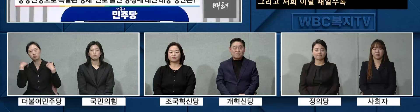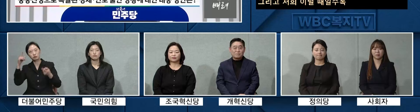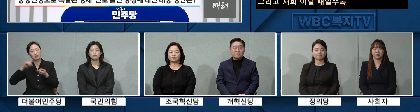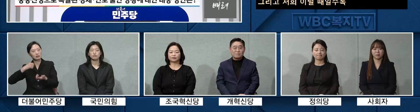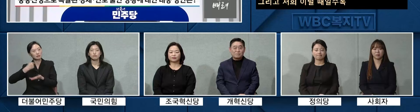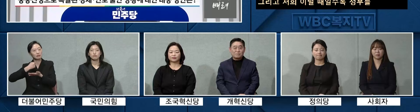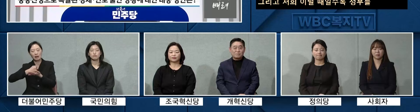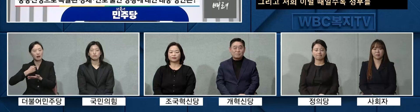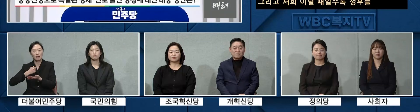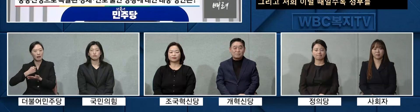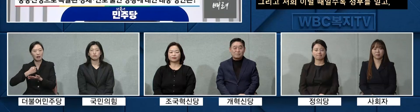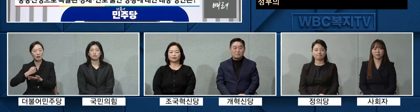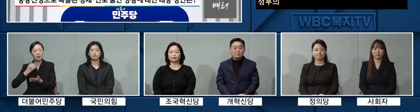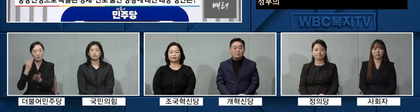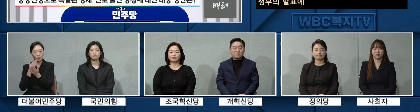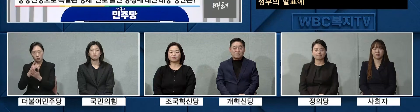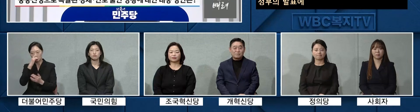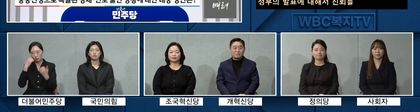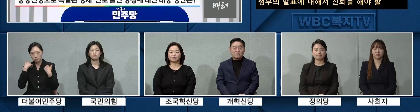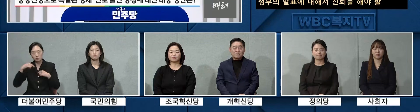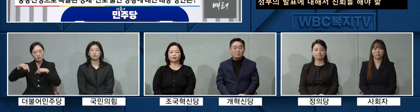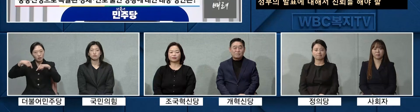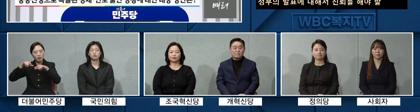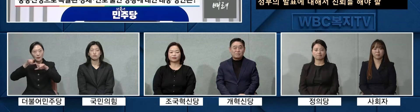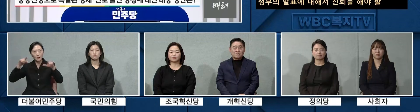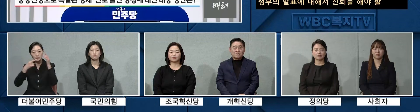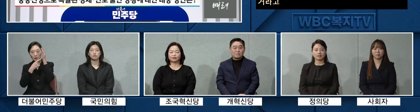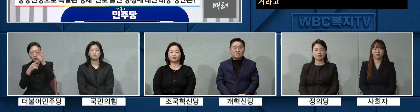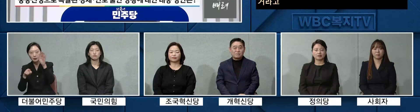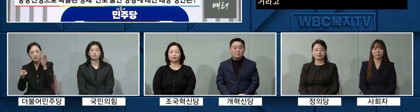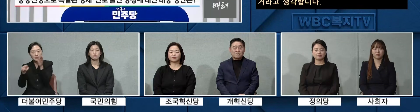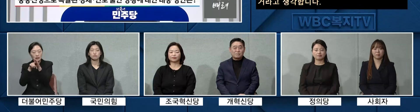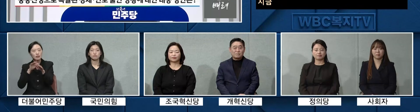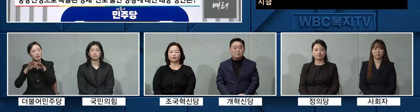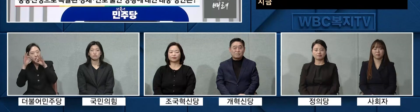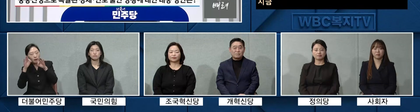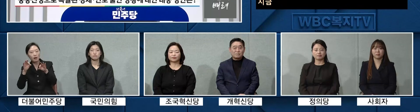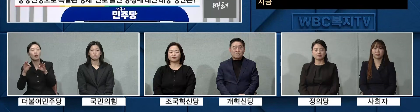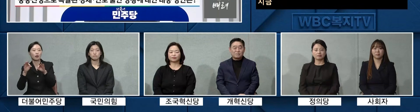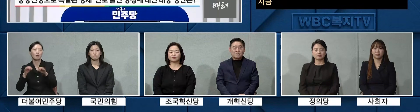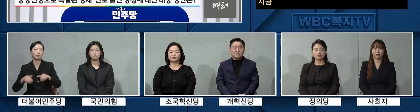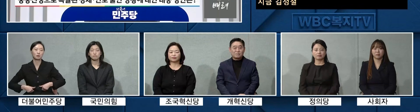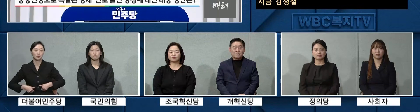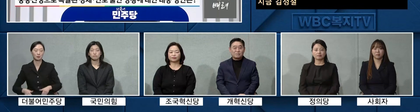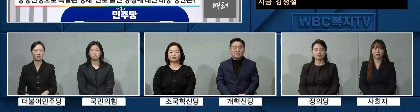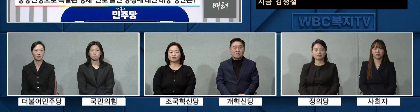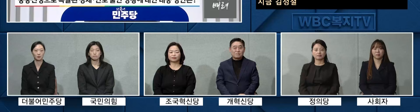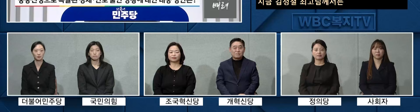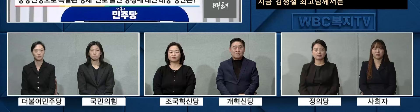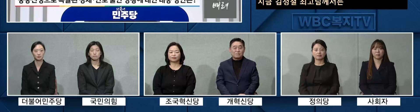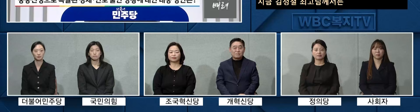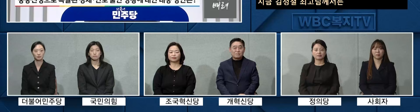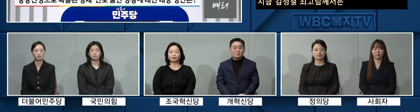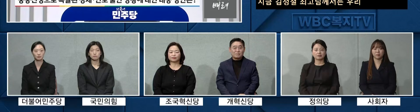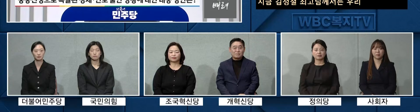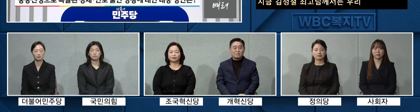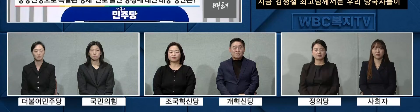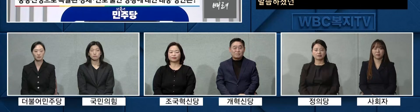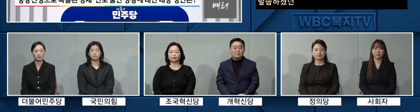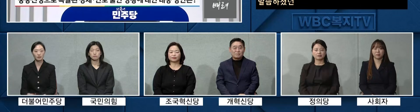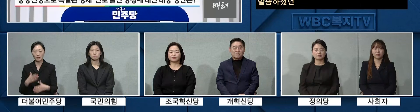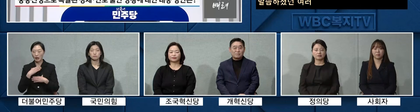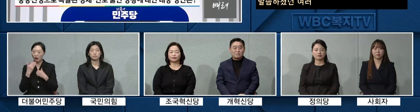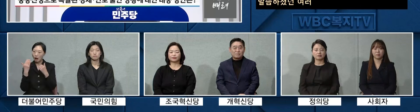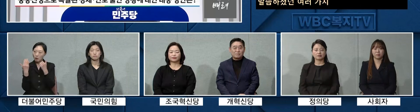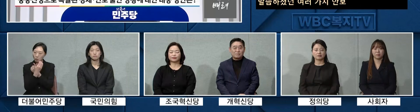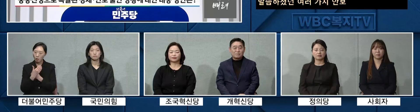대해서 신뢰를 해야 될 거라고 생각합니다. 지금 김정철 최고님께서는 우리 당국자들이 말씀하셨던 여러 가지 안보 문제에 대해서 좀